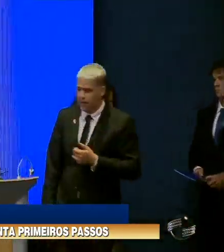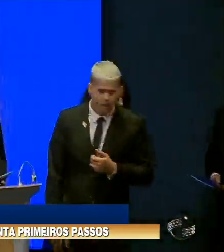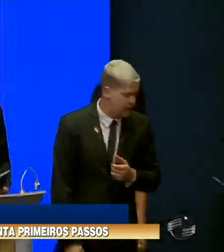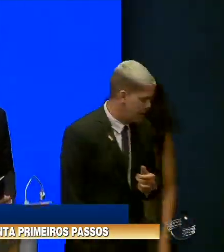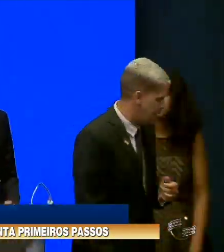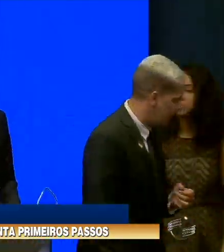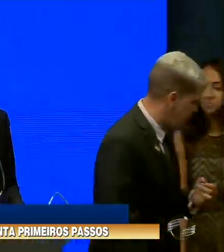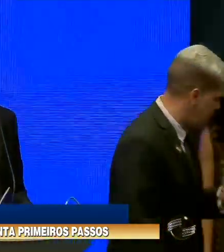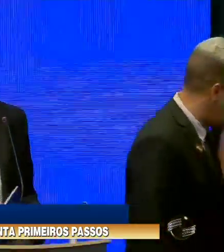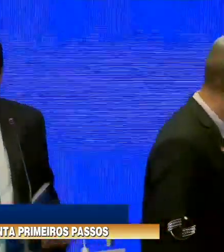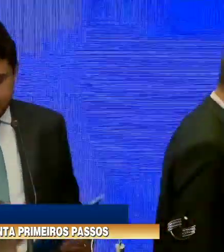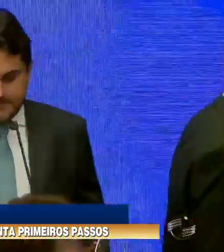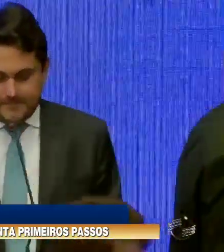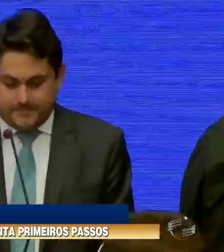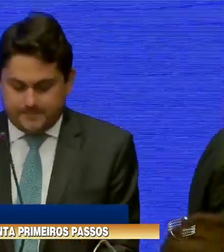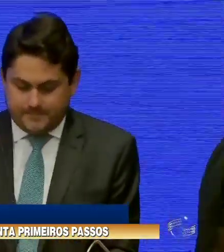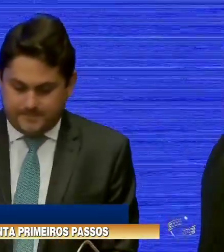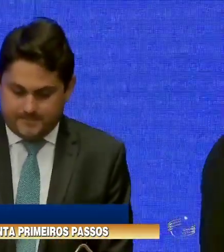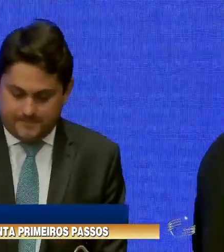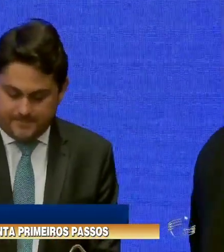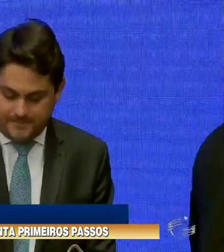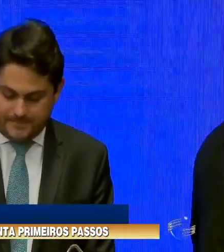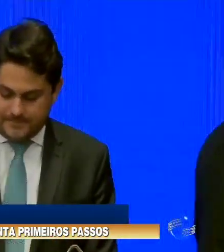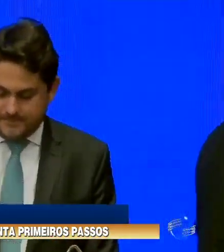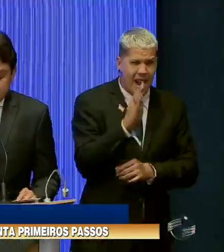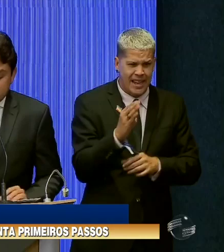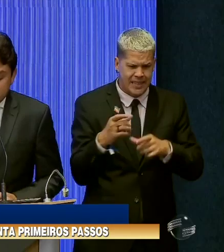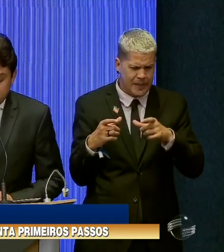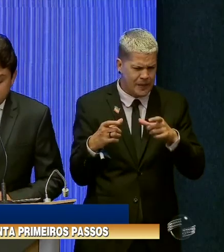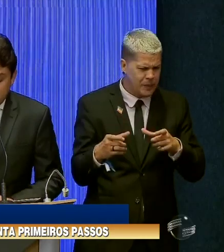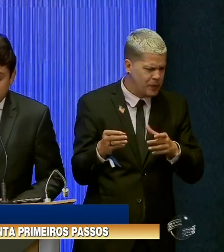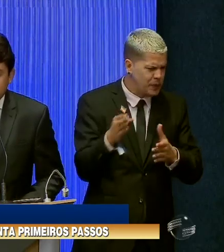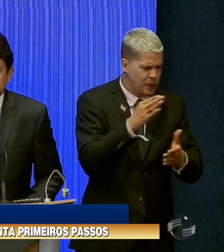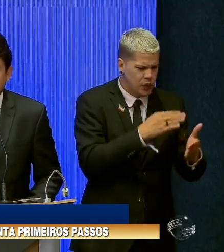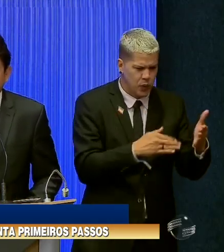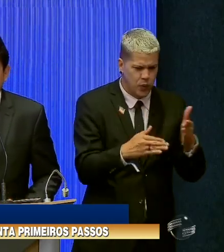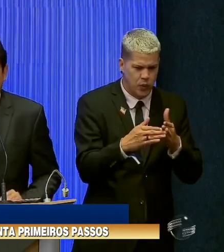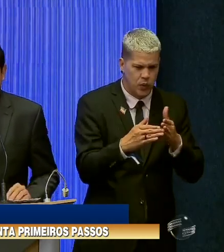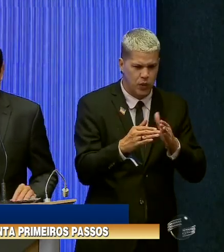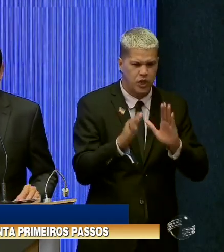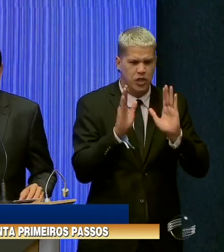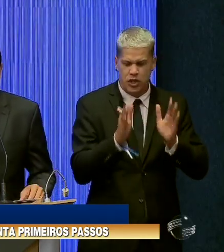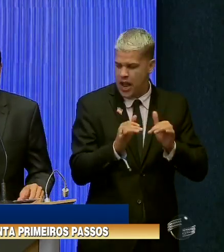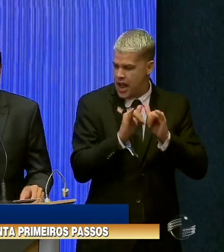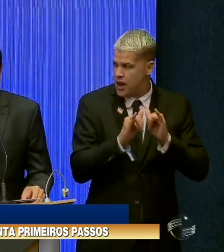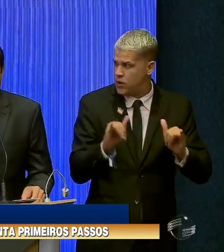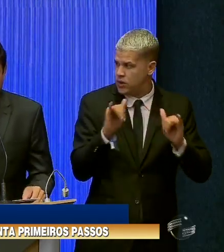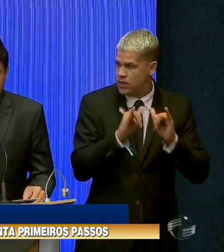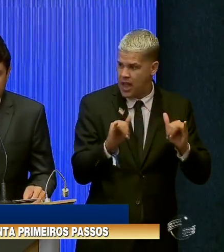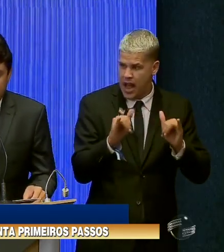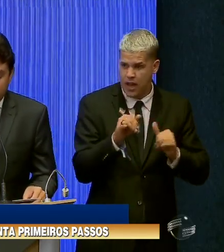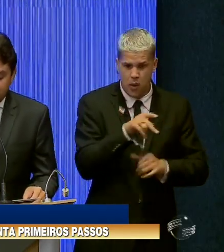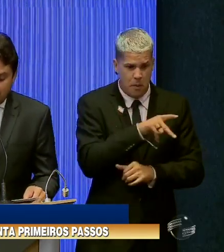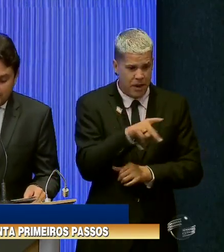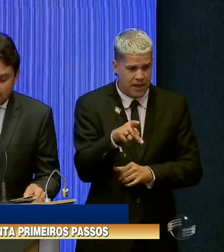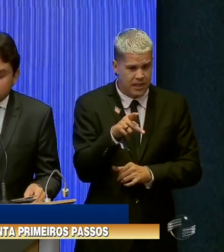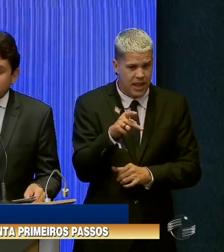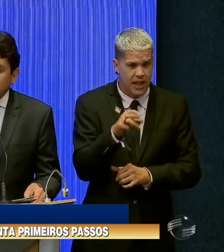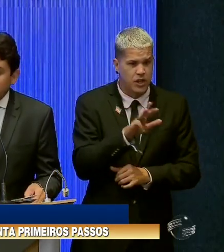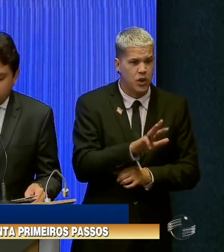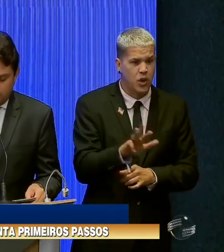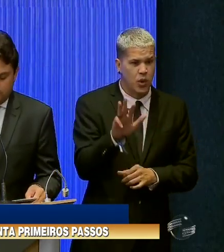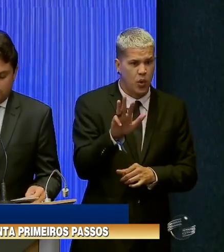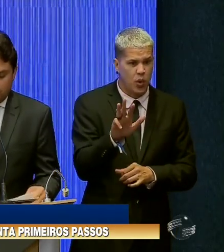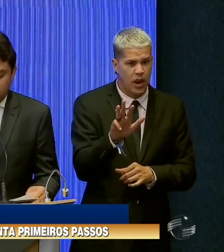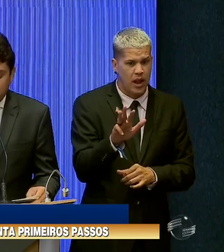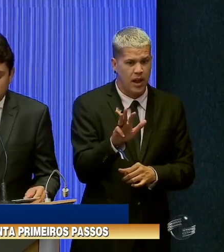e se declarou comprometido com a linha adotada pelo governo federal. Decidida e anunciada pelo presidente Lula, a